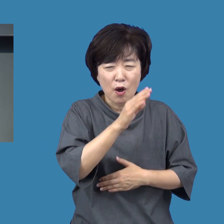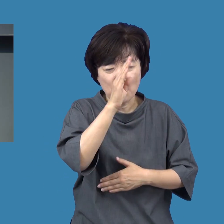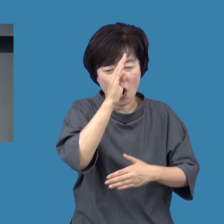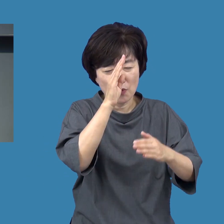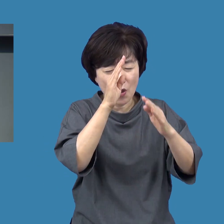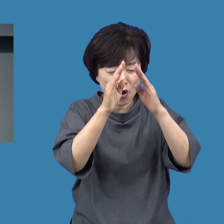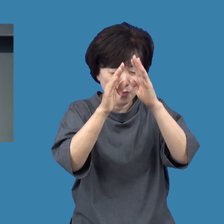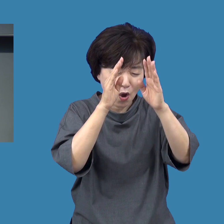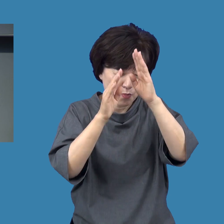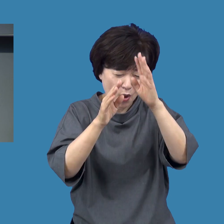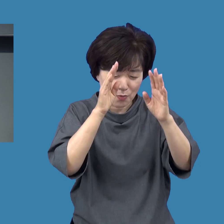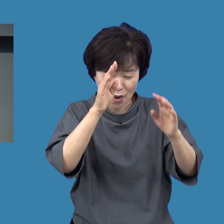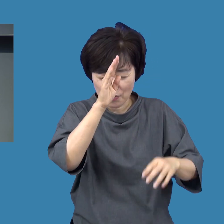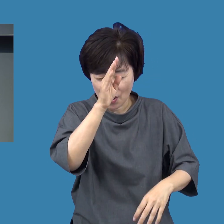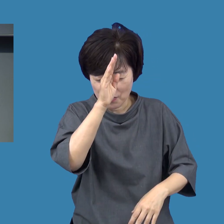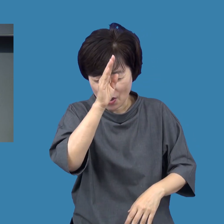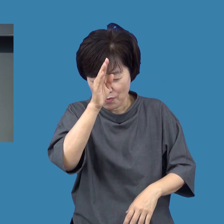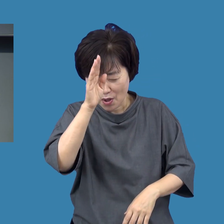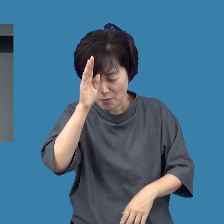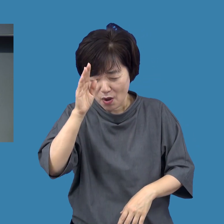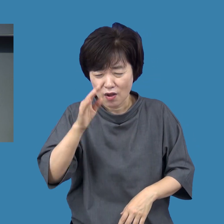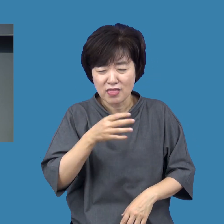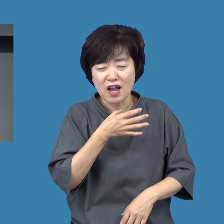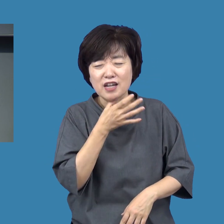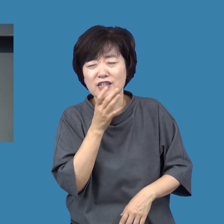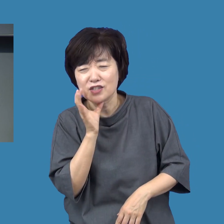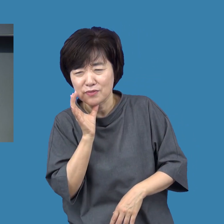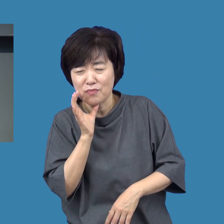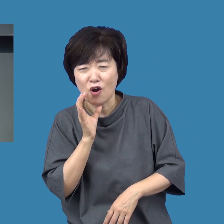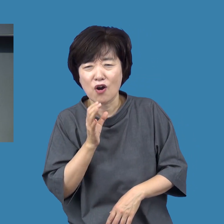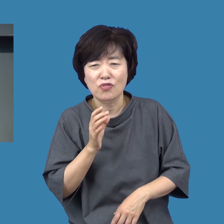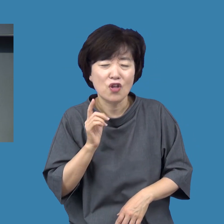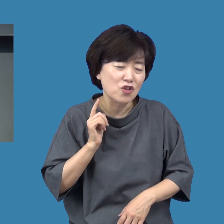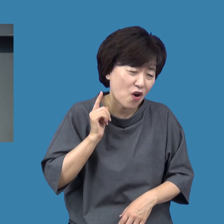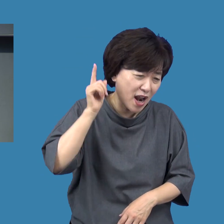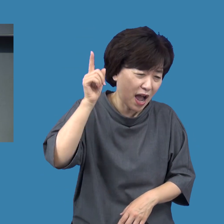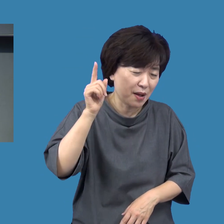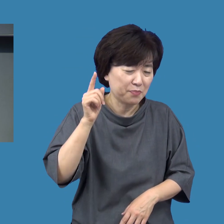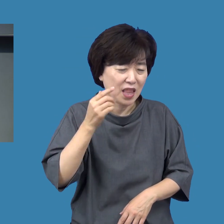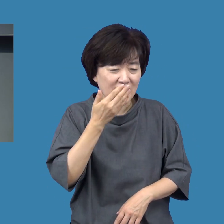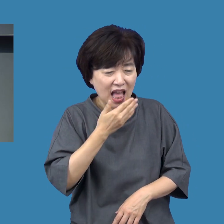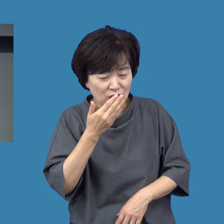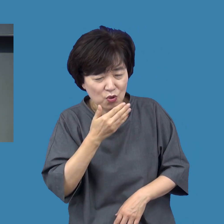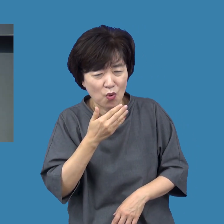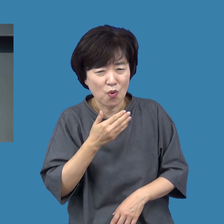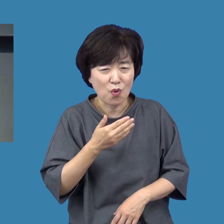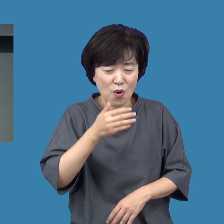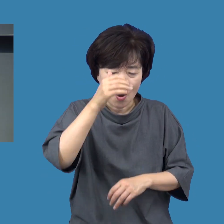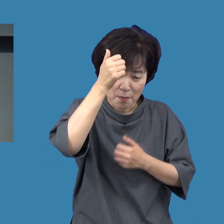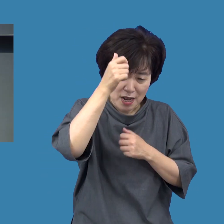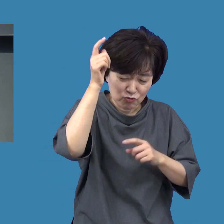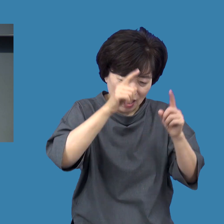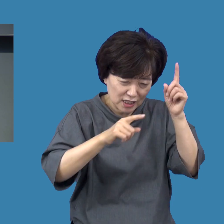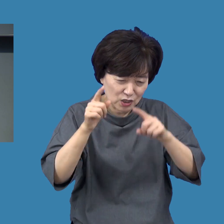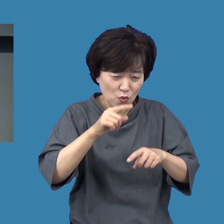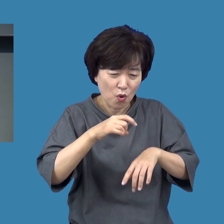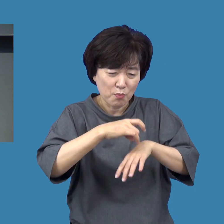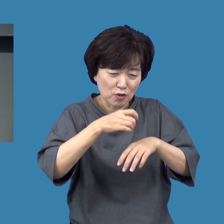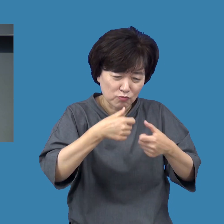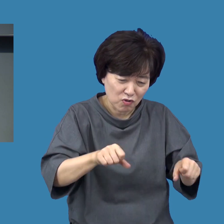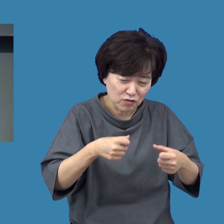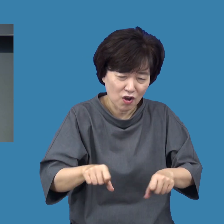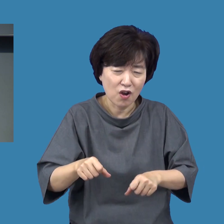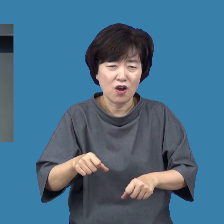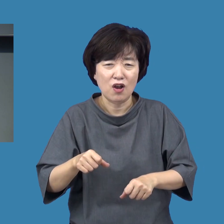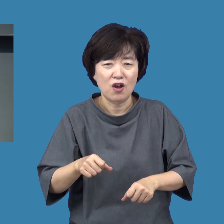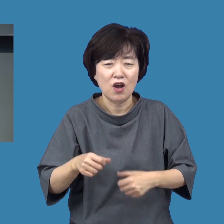병치레를 하게 되죠. 왜 나이가 들게 되면 무슨 고혈압도 생기고 뭐 당뇨도 생기고 나중에 발도 자꾸 다치고 뼈도 자꾸 부러지고, 그러면 여러분 의사가